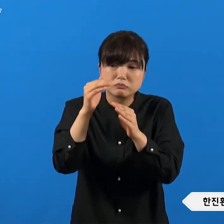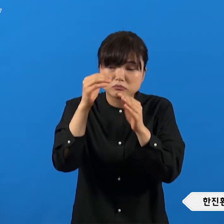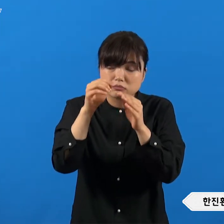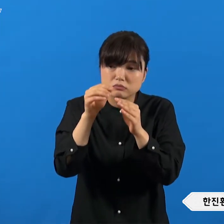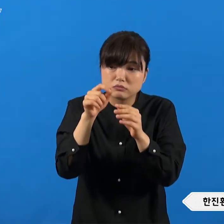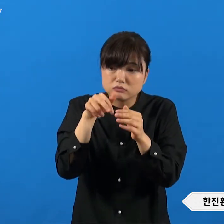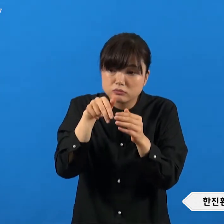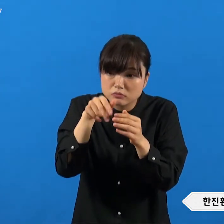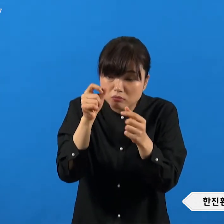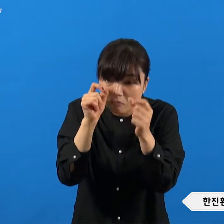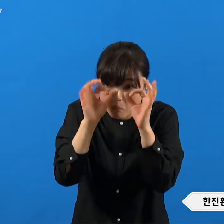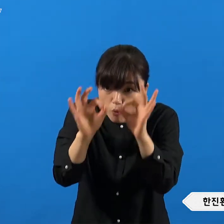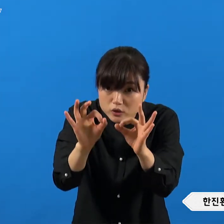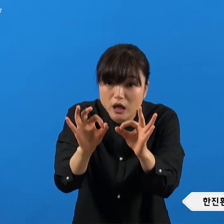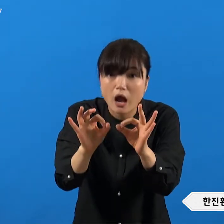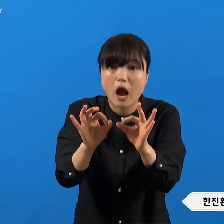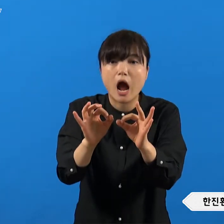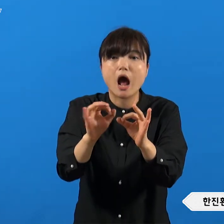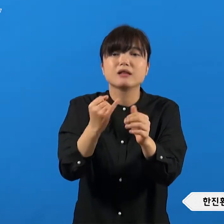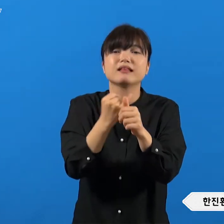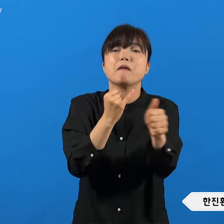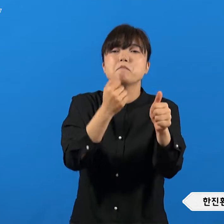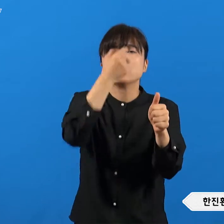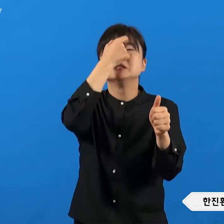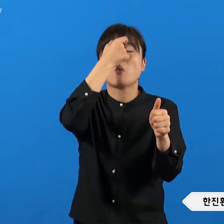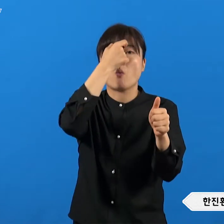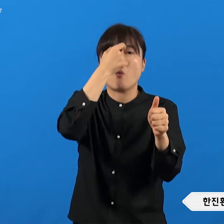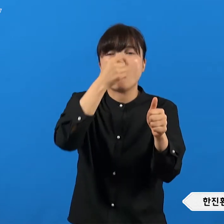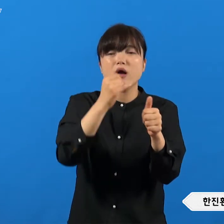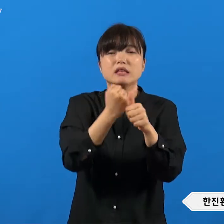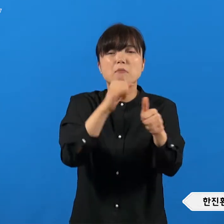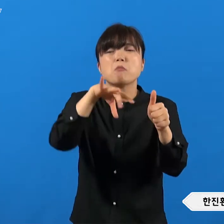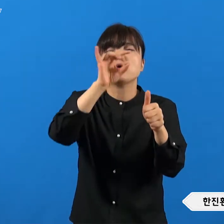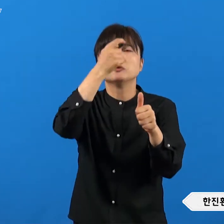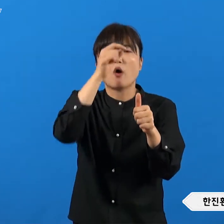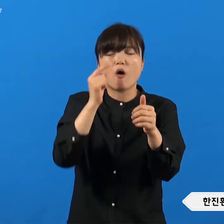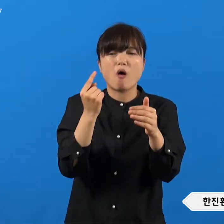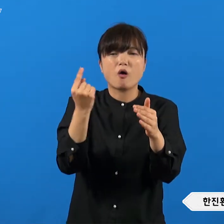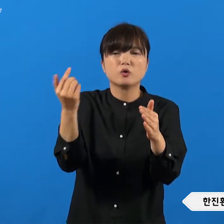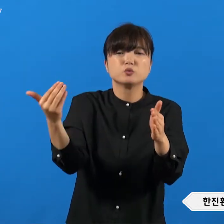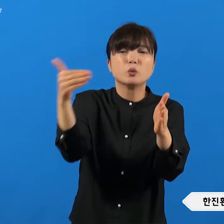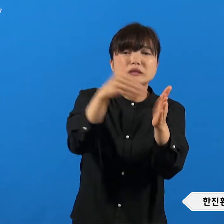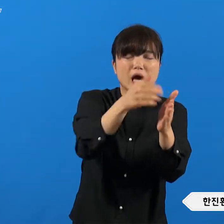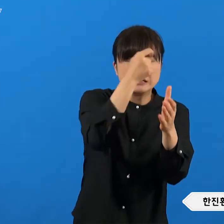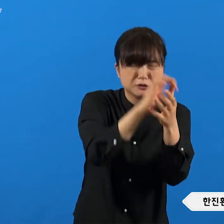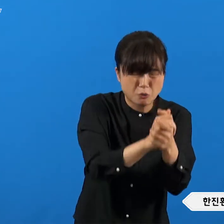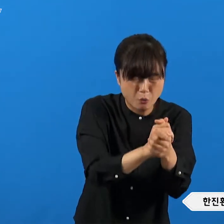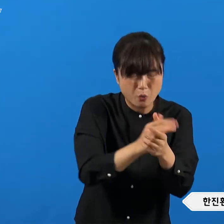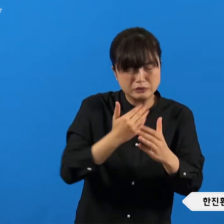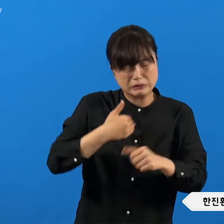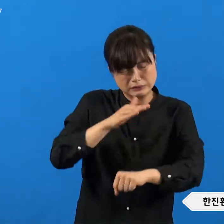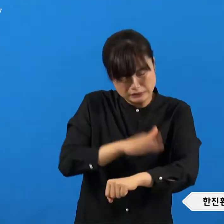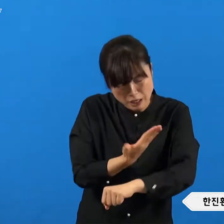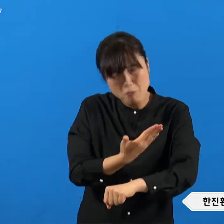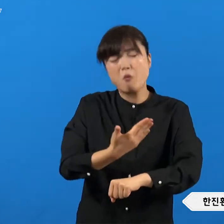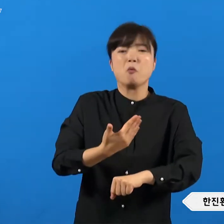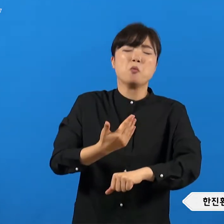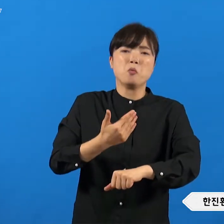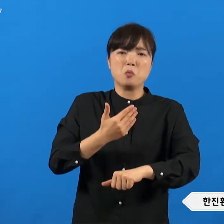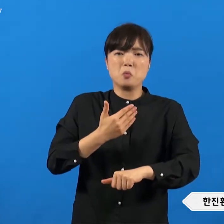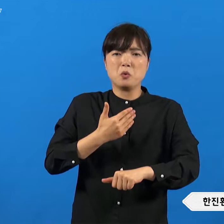자기 남편의 기도 소리입니다. 남편이 먼저 와서 기도하고 있습니다. 자기의